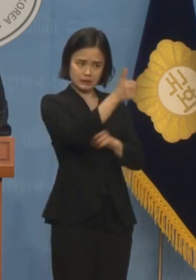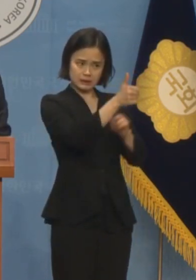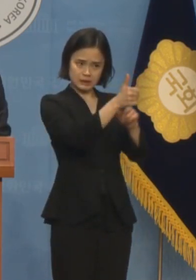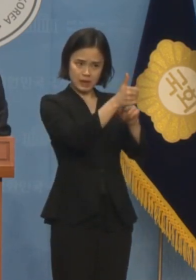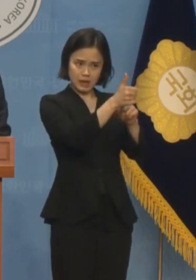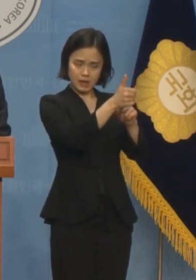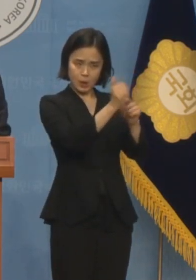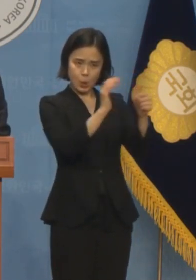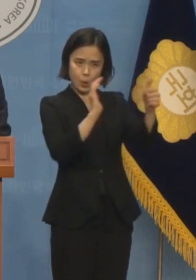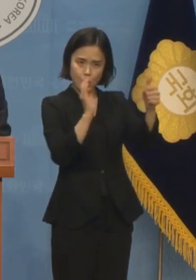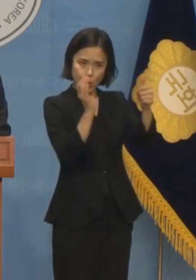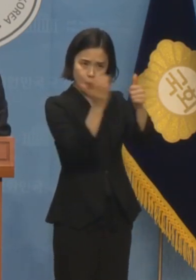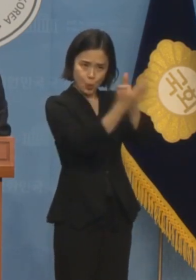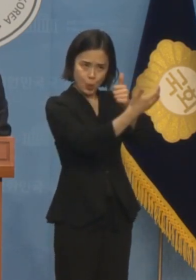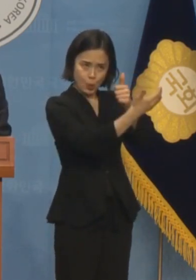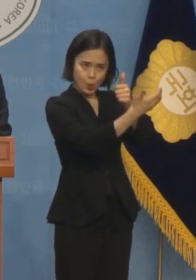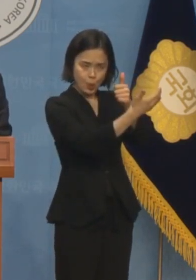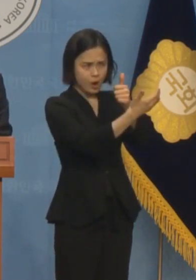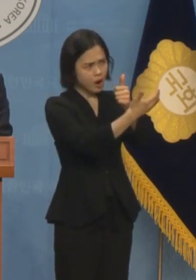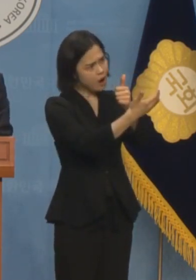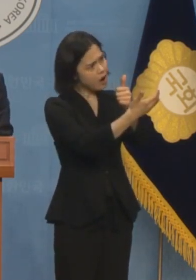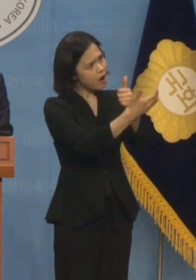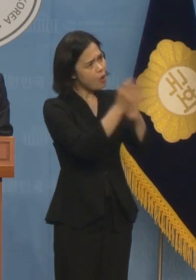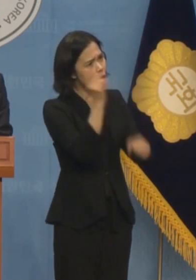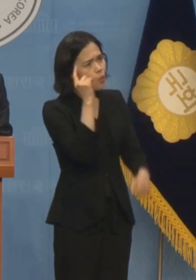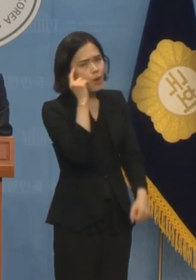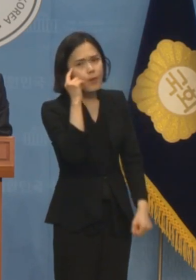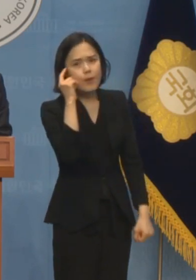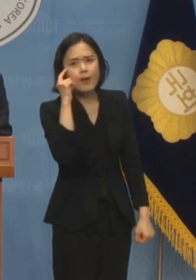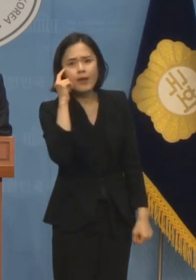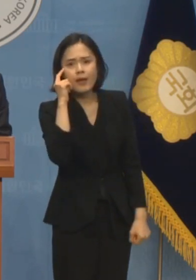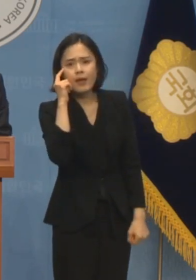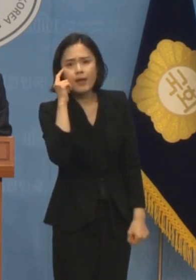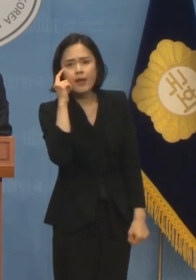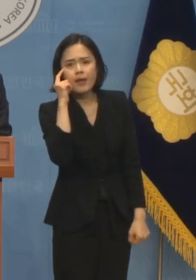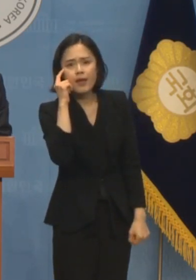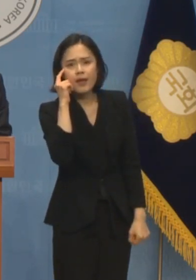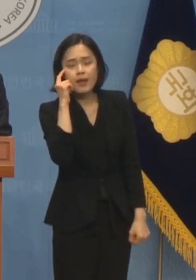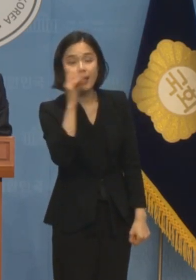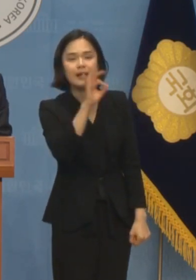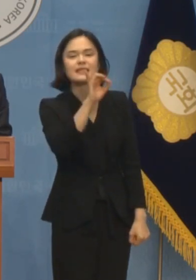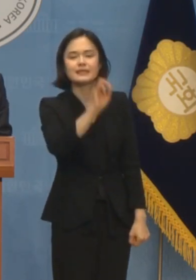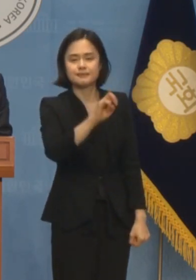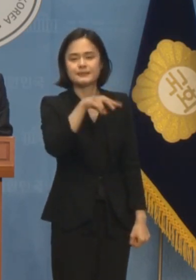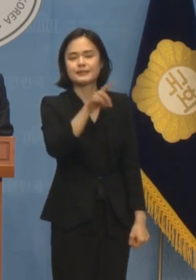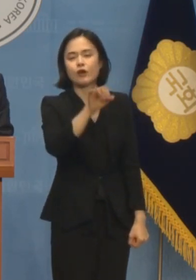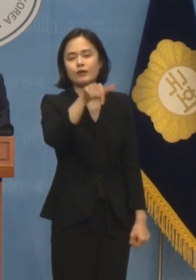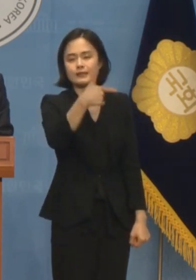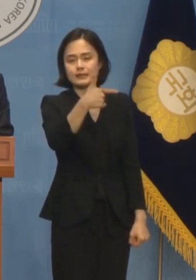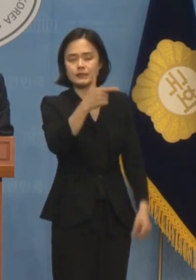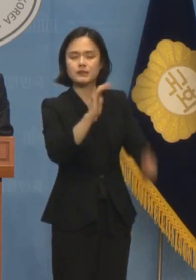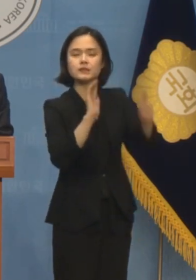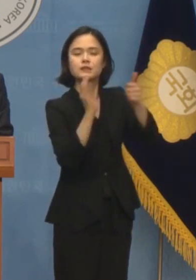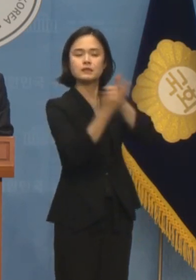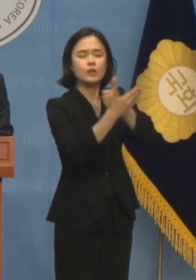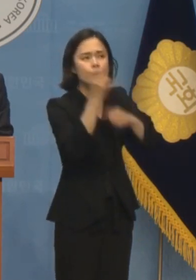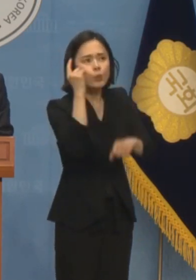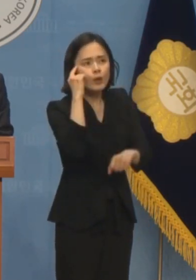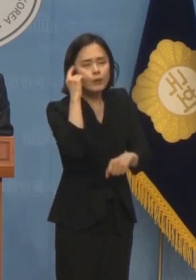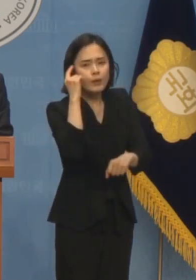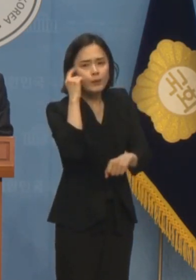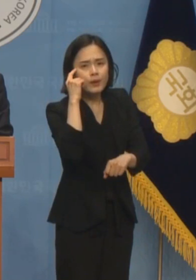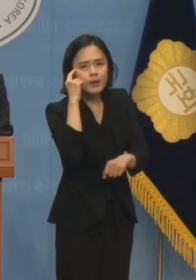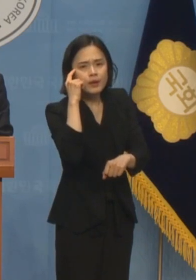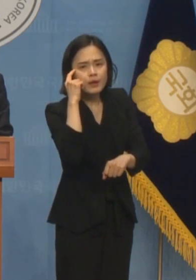않습니다. 혹시 이 상황은 임성근 사단장을 살리기 위한 비선의 구명